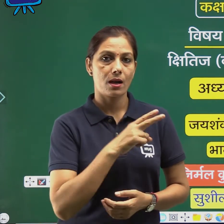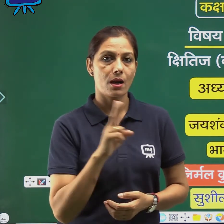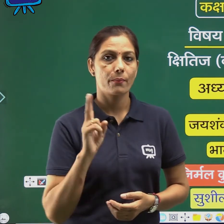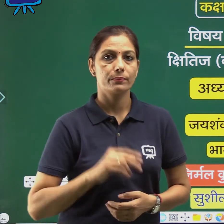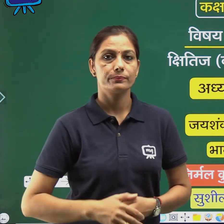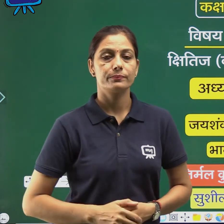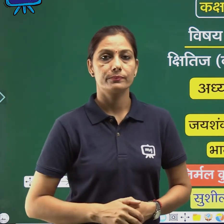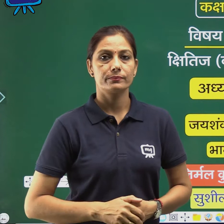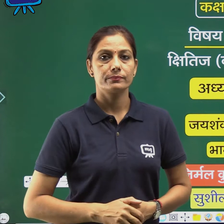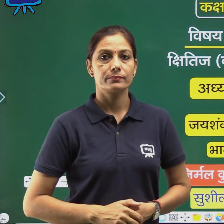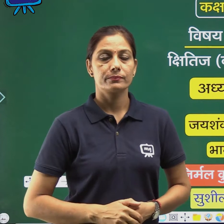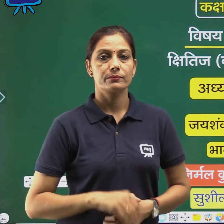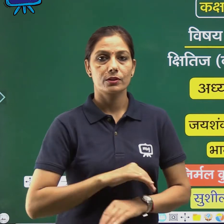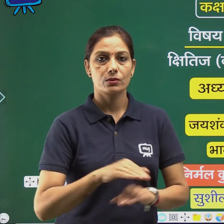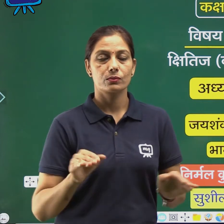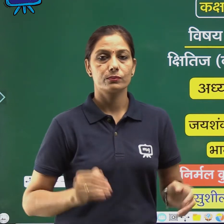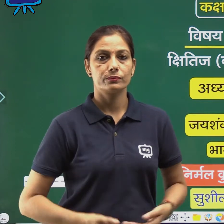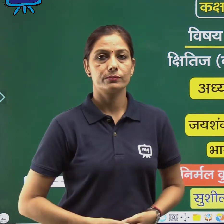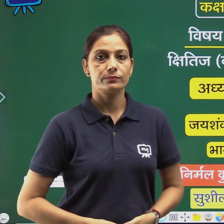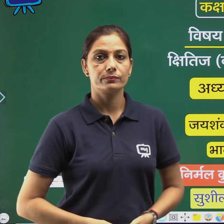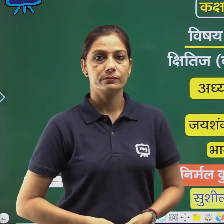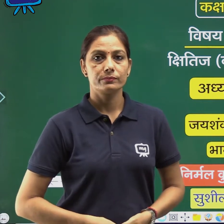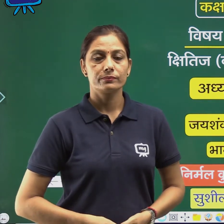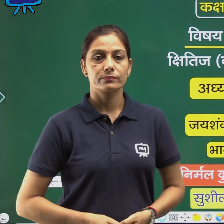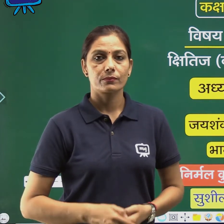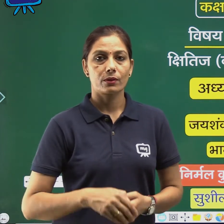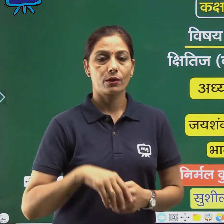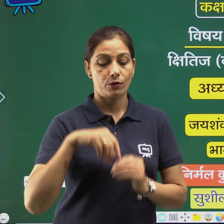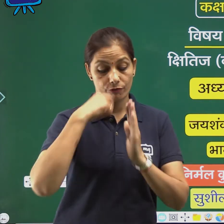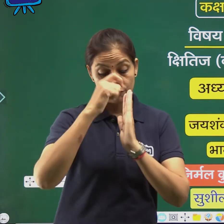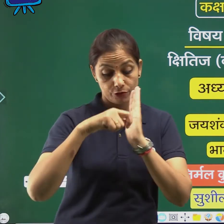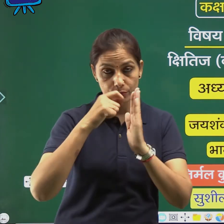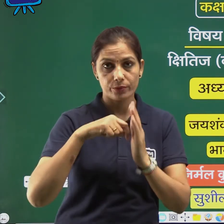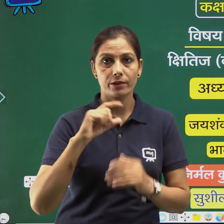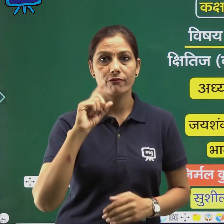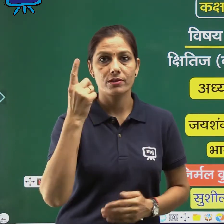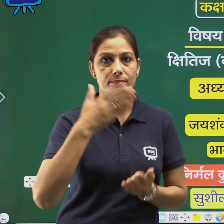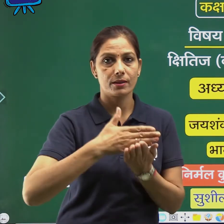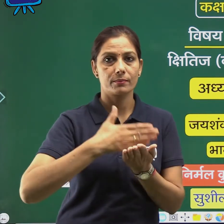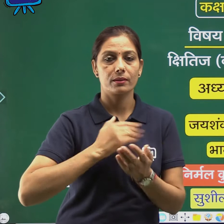जयशंकर प्रसाद। बच्चों, वीडियो के प्रथम भाग में